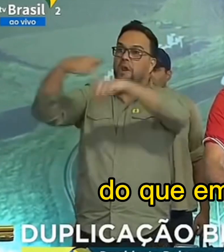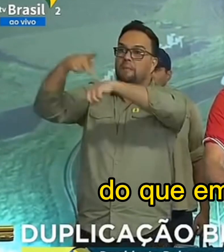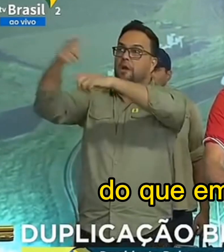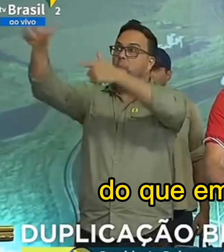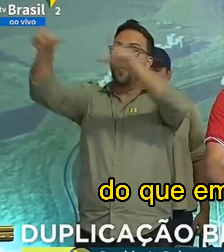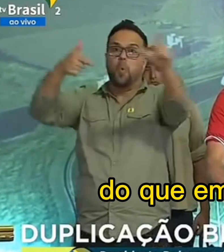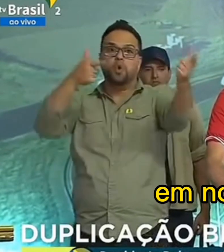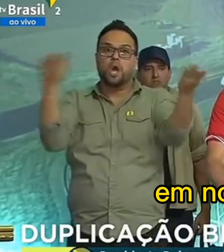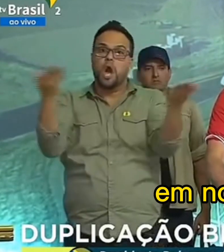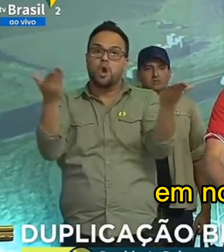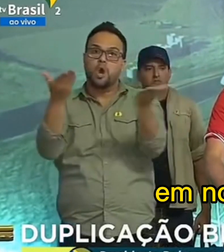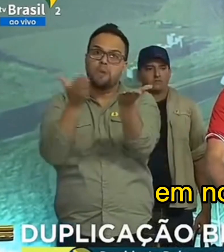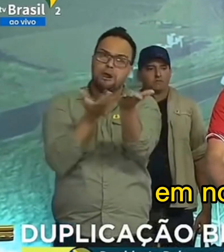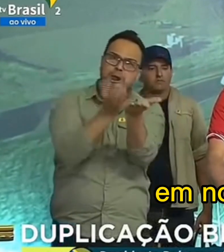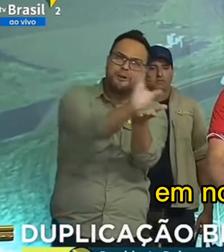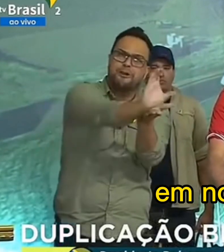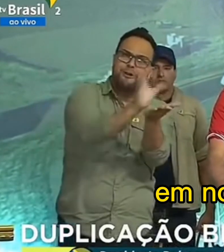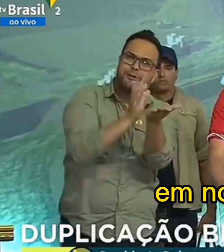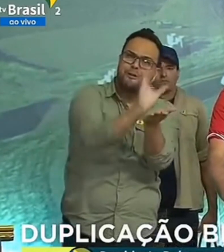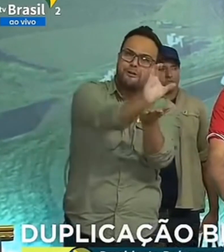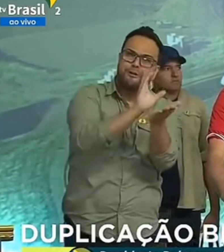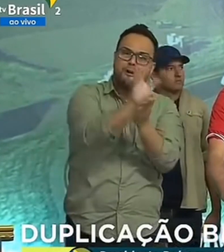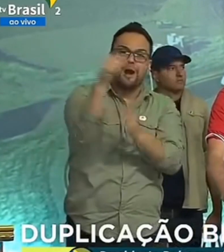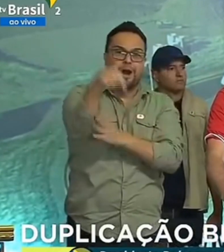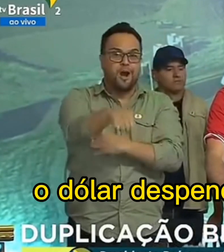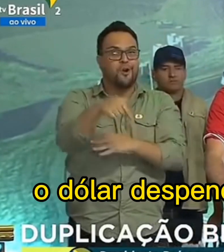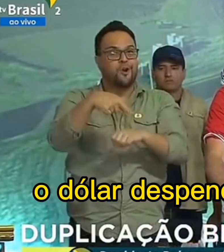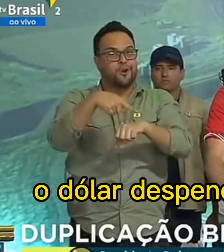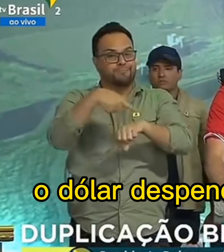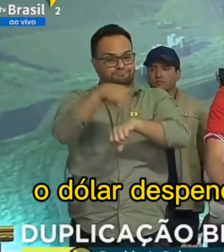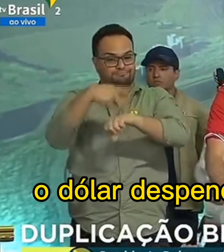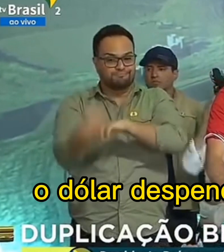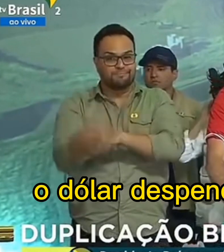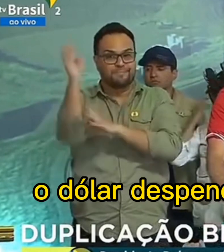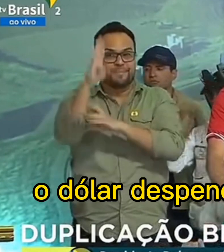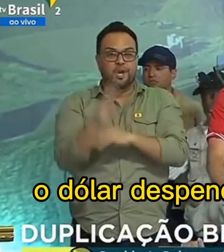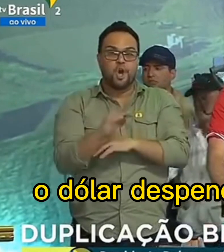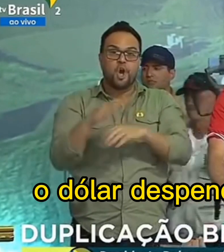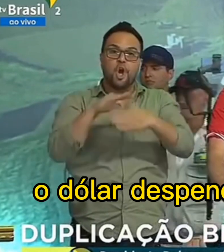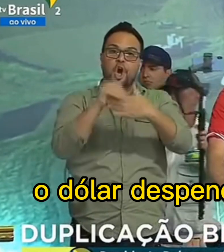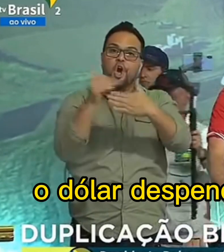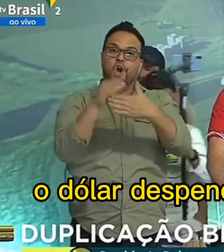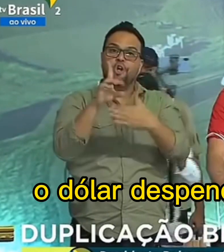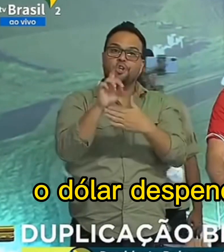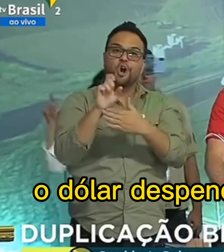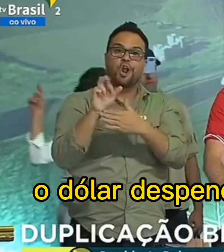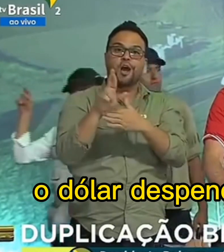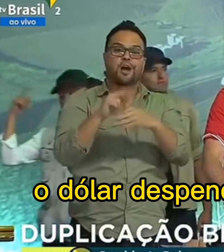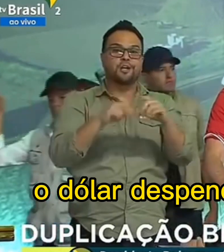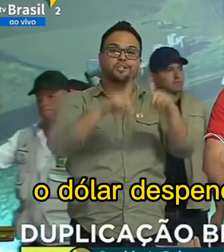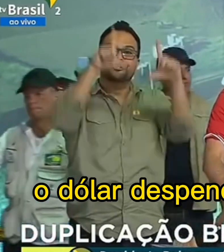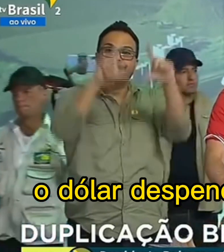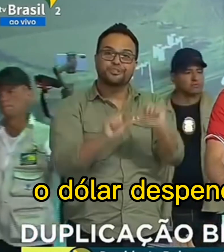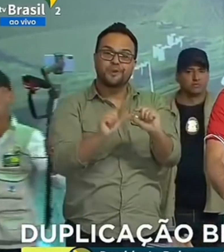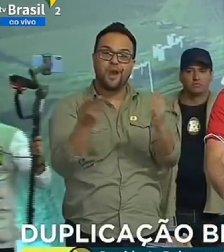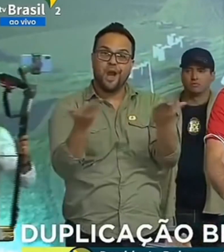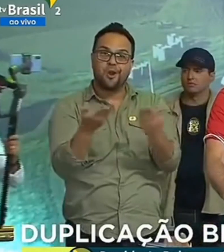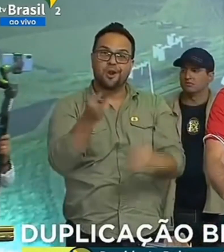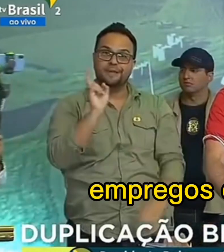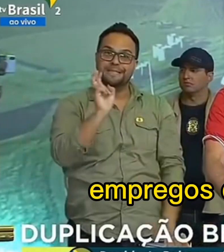que em janeiro último em nosso Brasil. O dólar despencou, está em R$ 5.